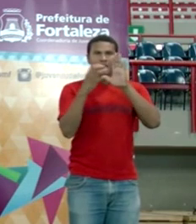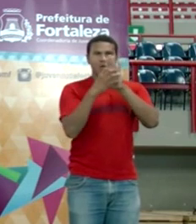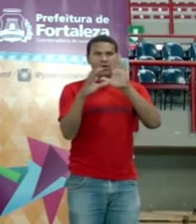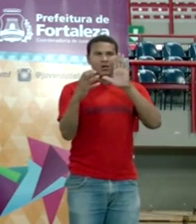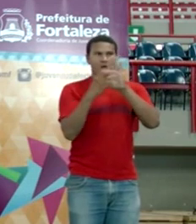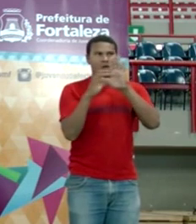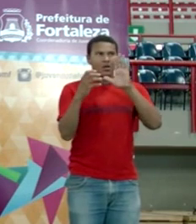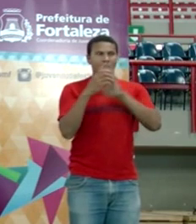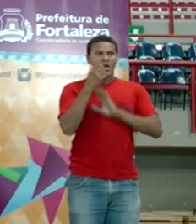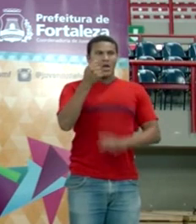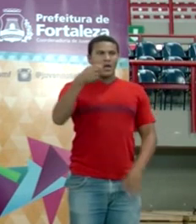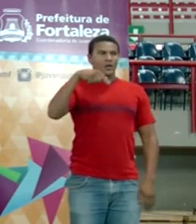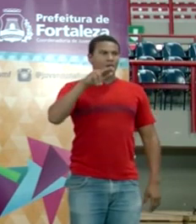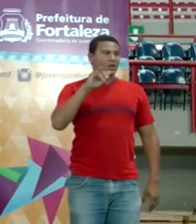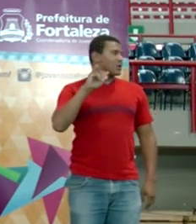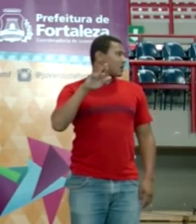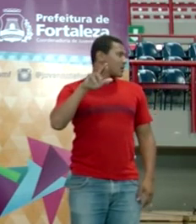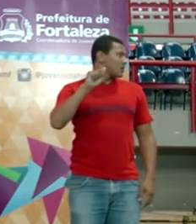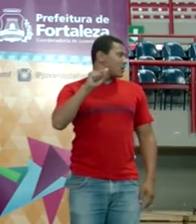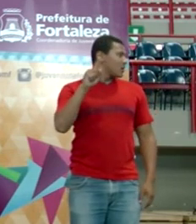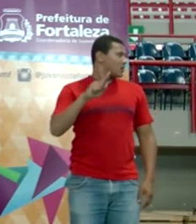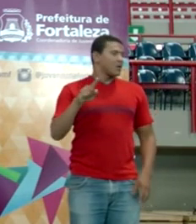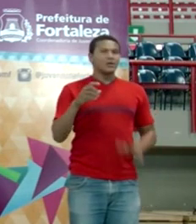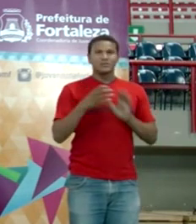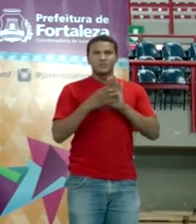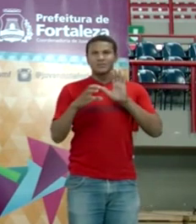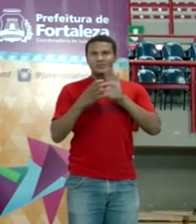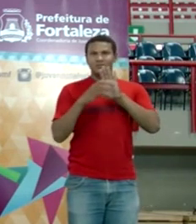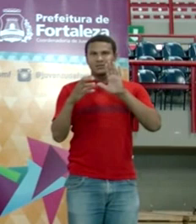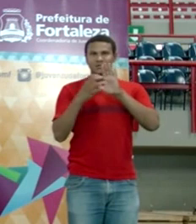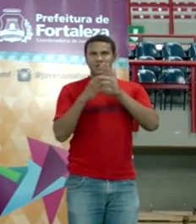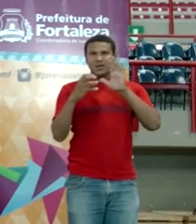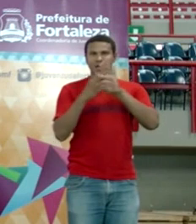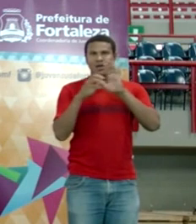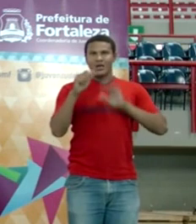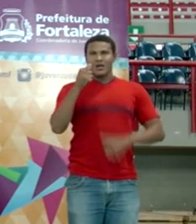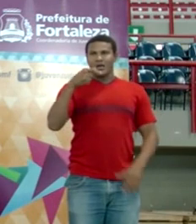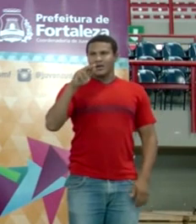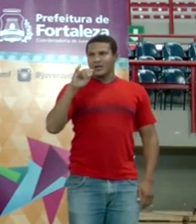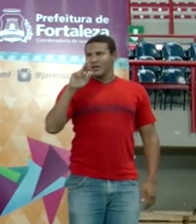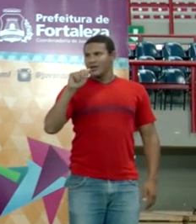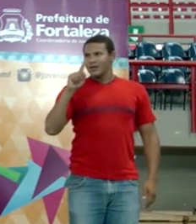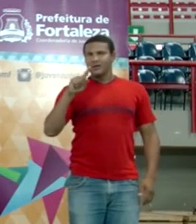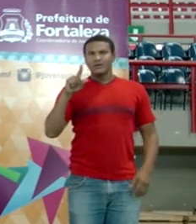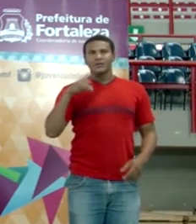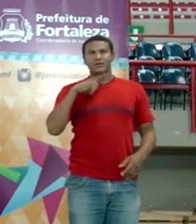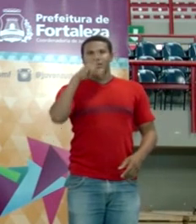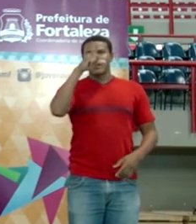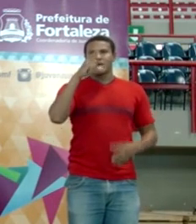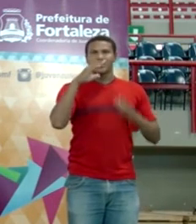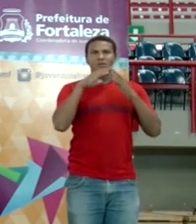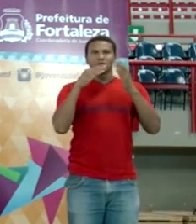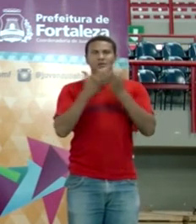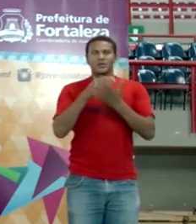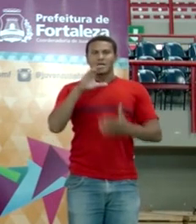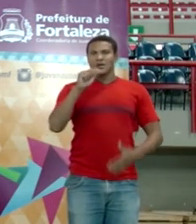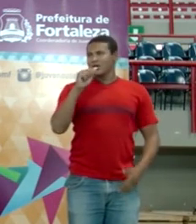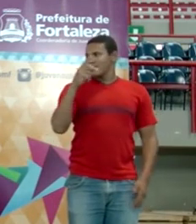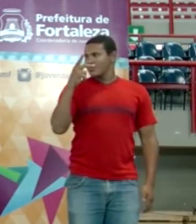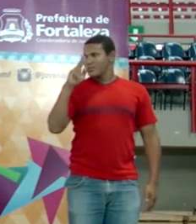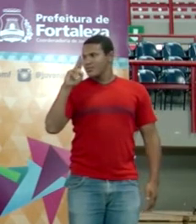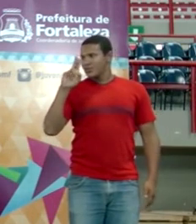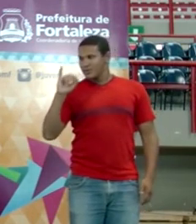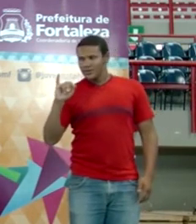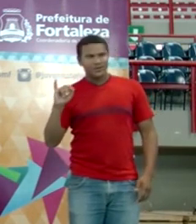certo? Principalmente da escola lá do Tapuio, né? Escola Maria Bernardo, nas pessoas